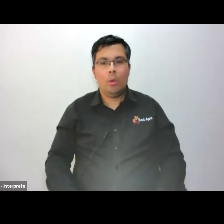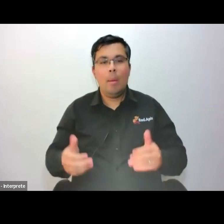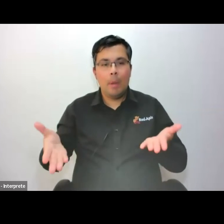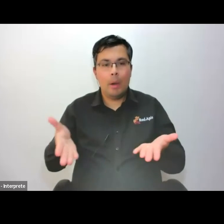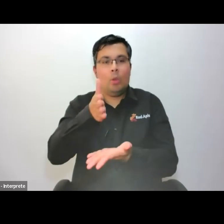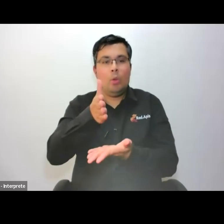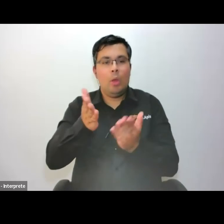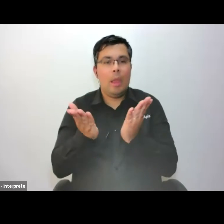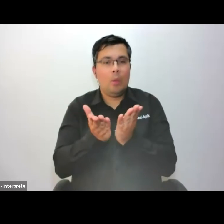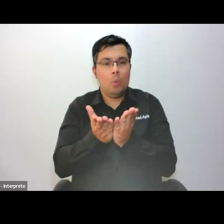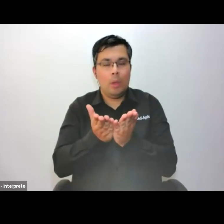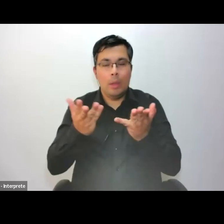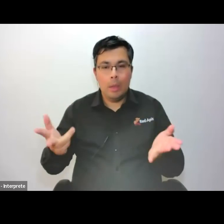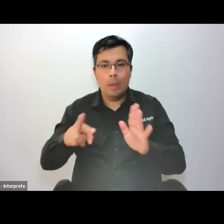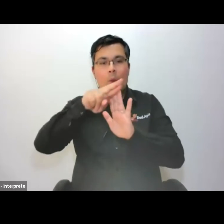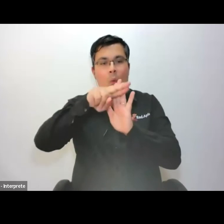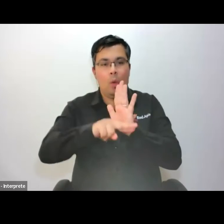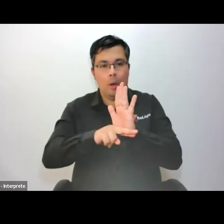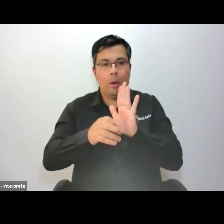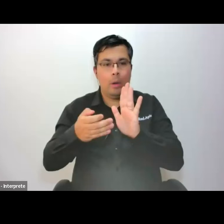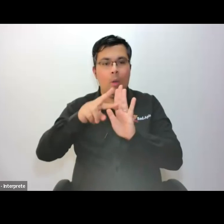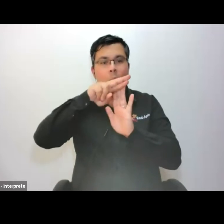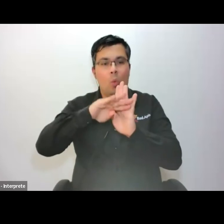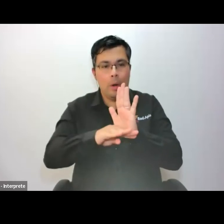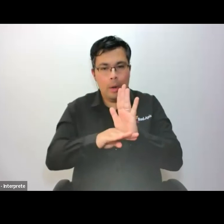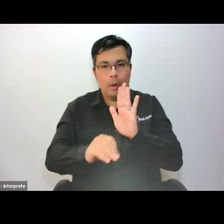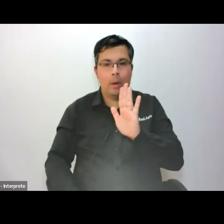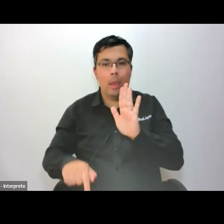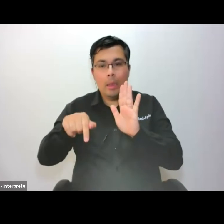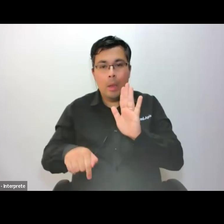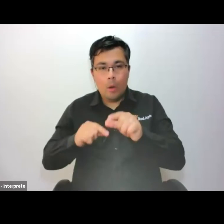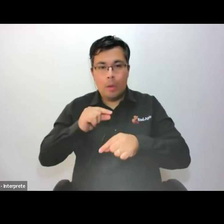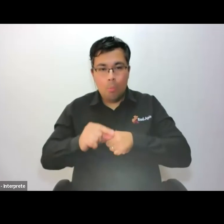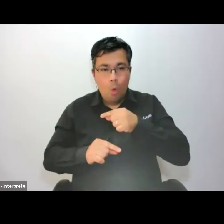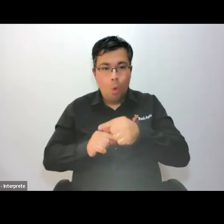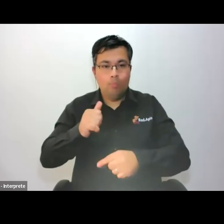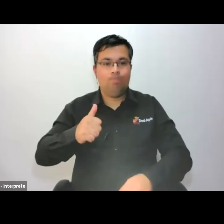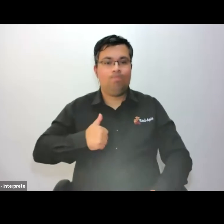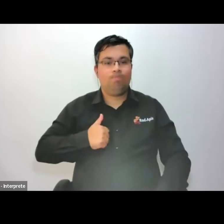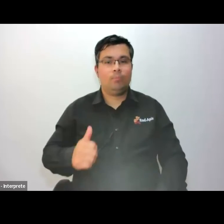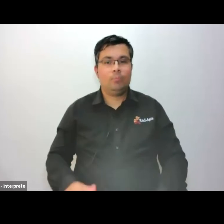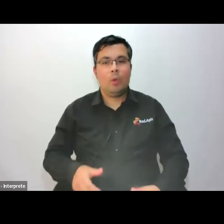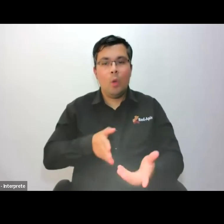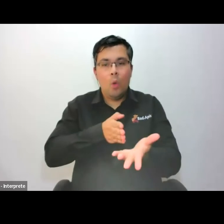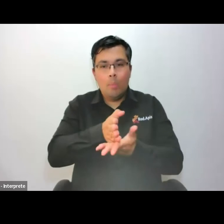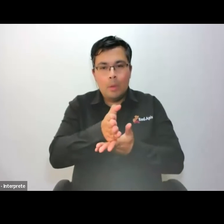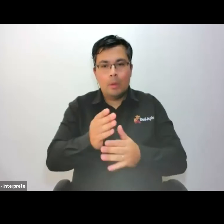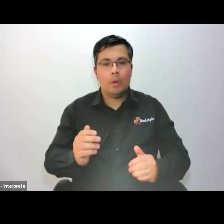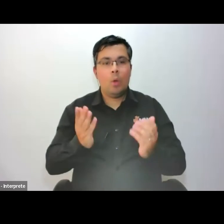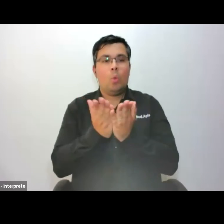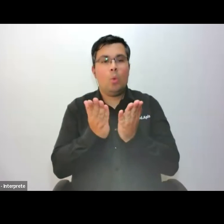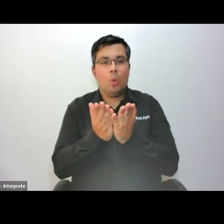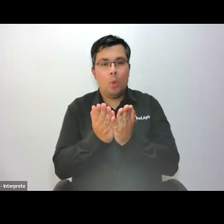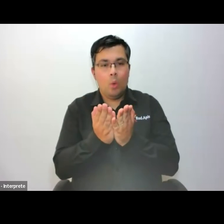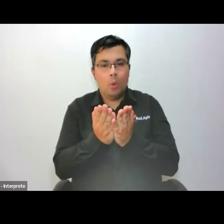está en implementación a largo plazo, va a ir avanzando, comienza con un estudiante por nivel, luego un estudiante por curso y